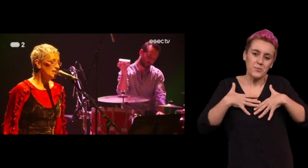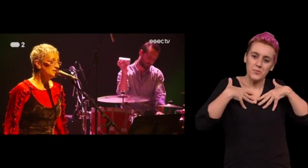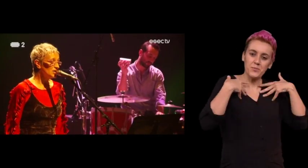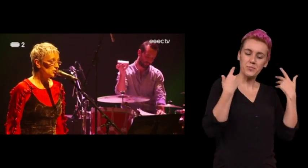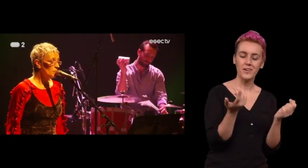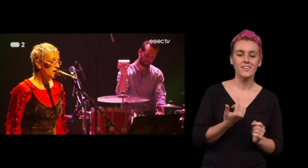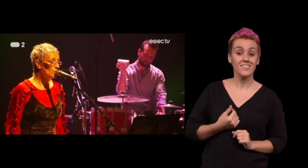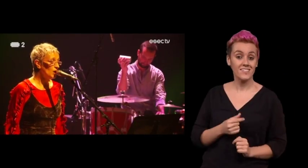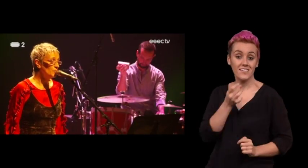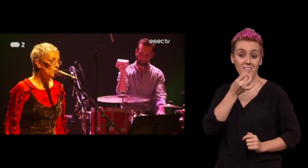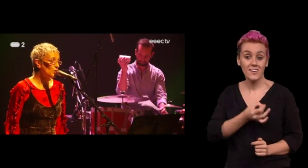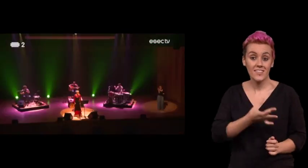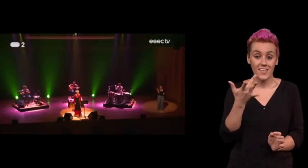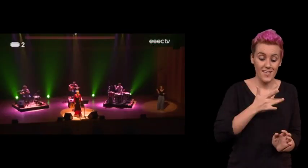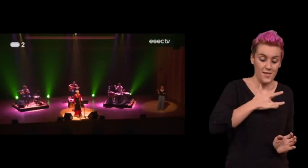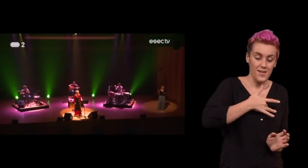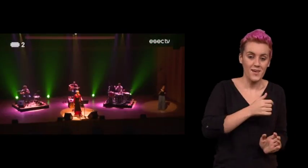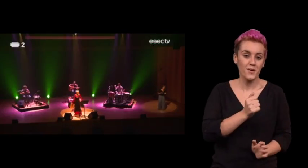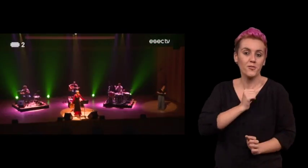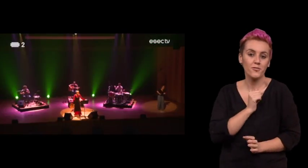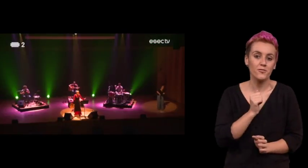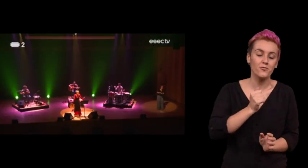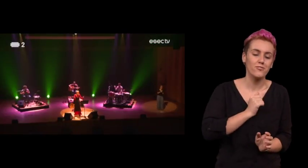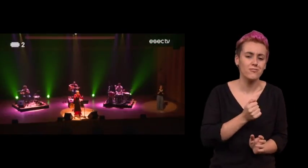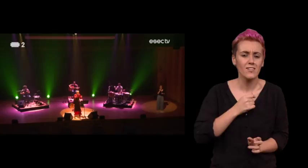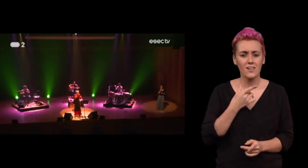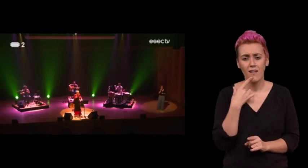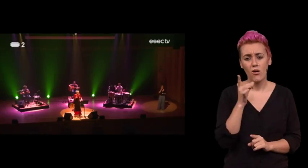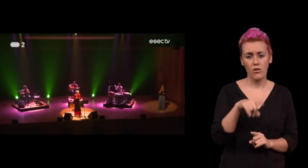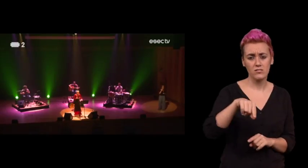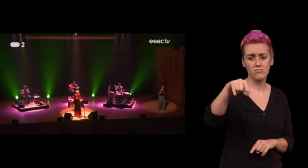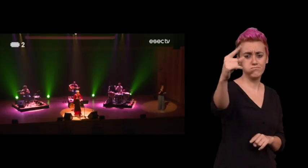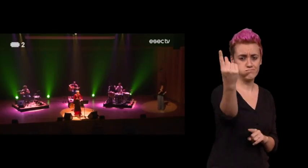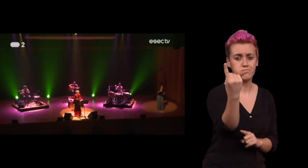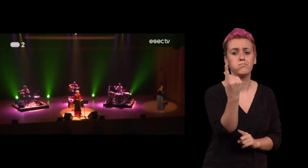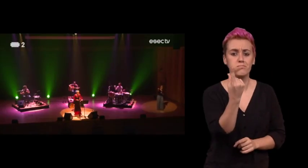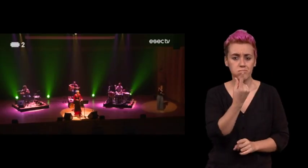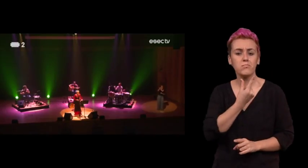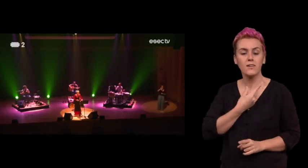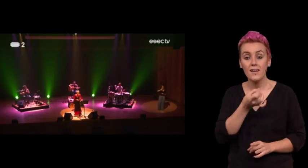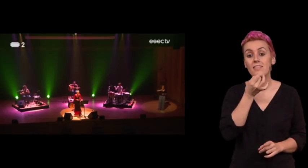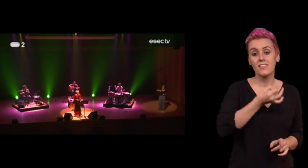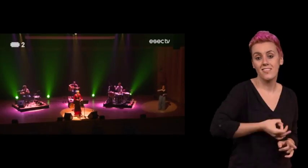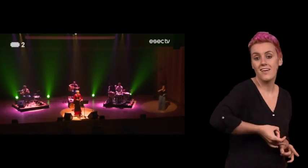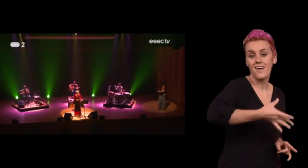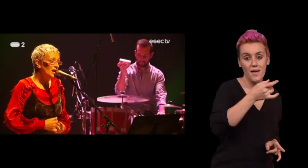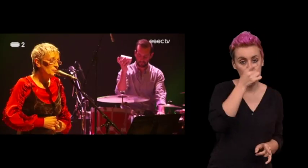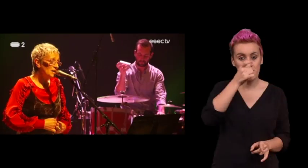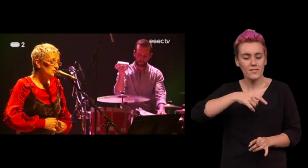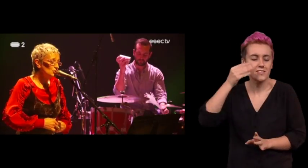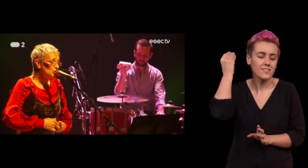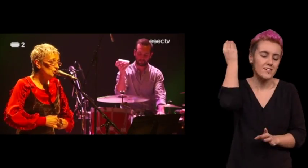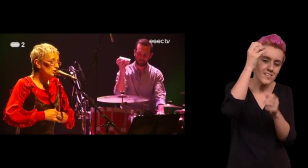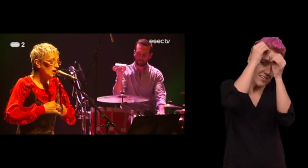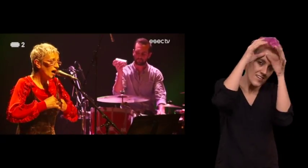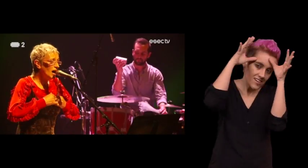chegar. Deixa o meu amor voltar. Deixa o sonhador a